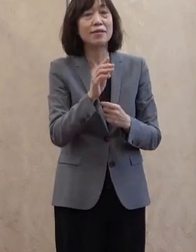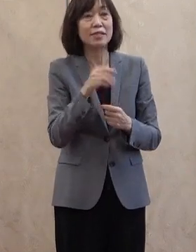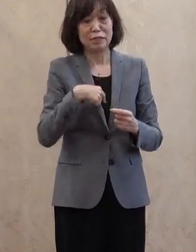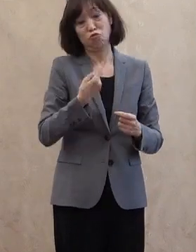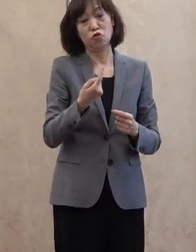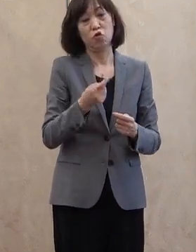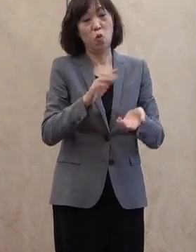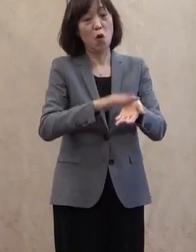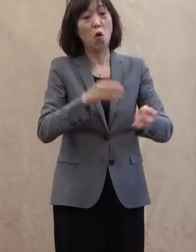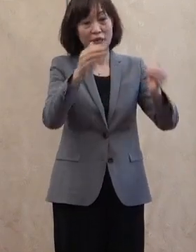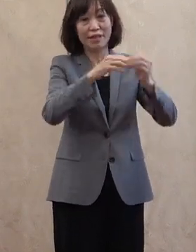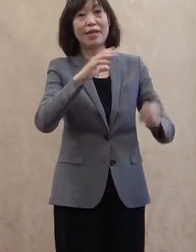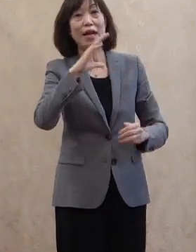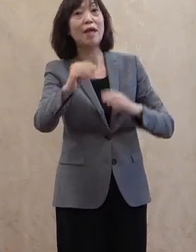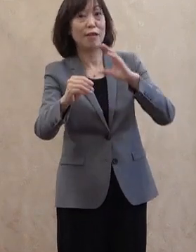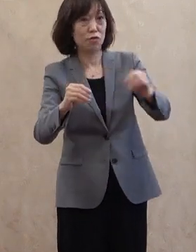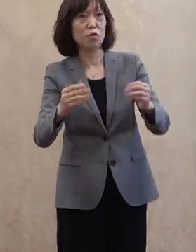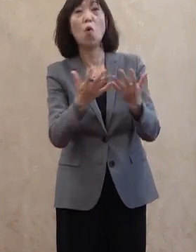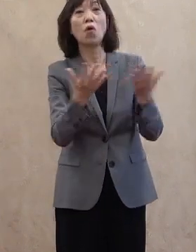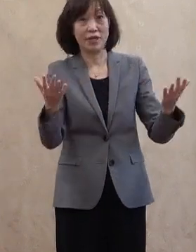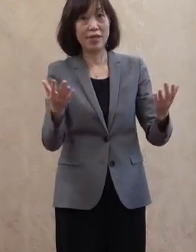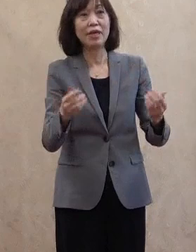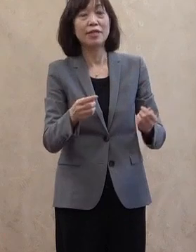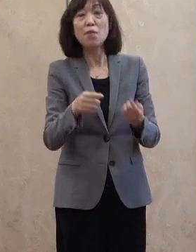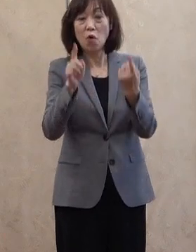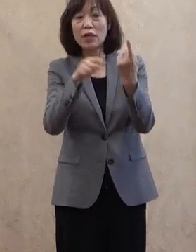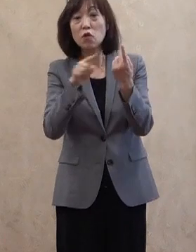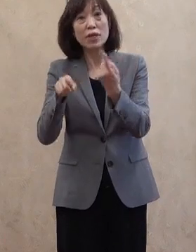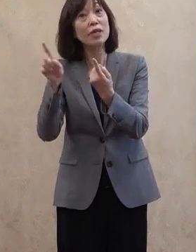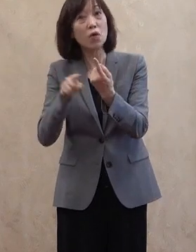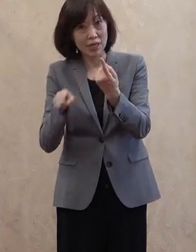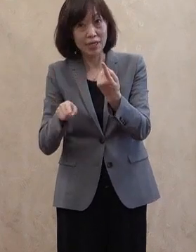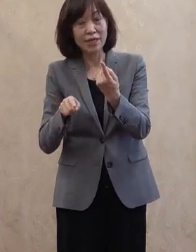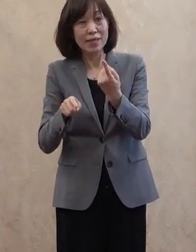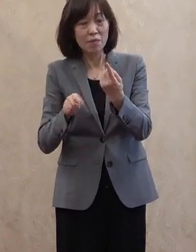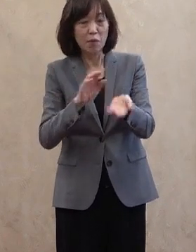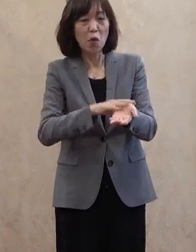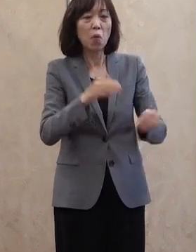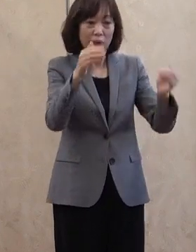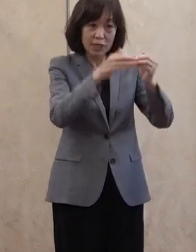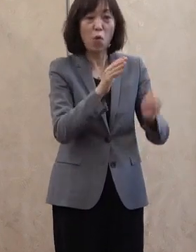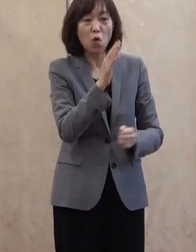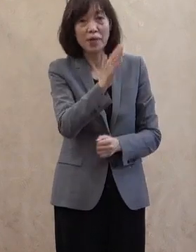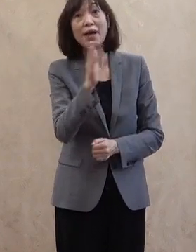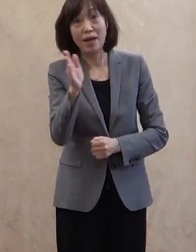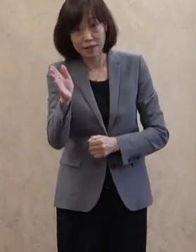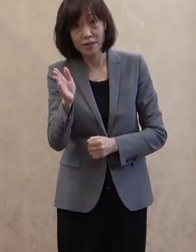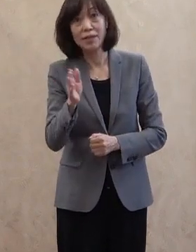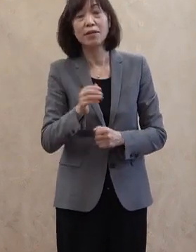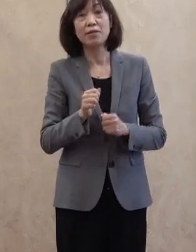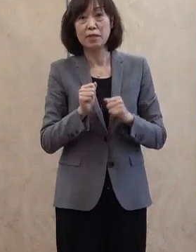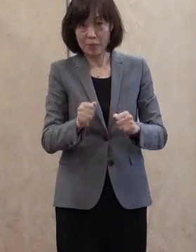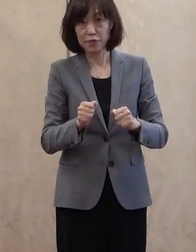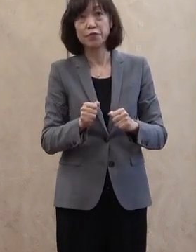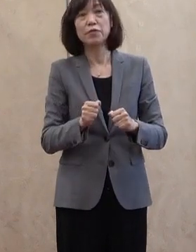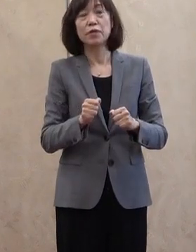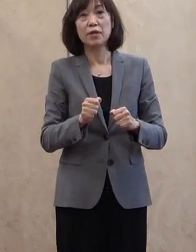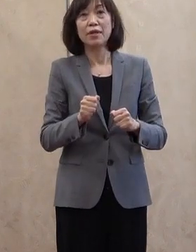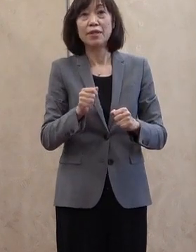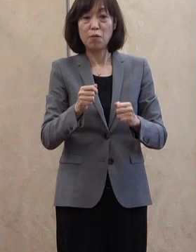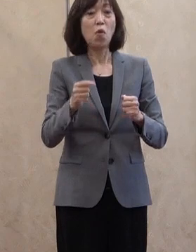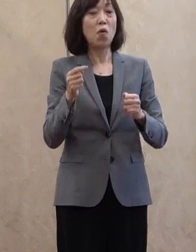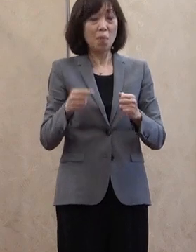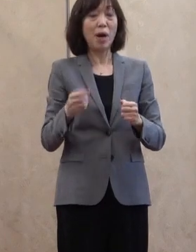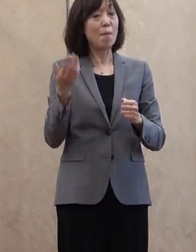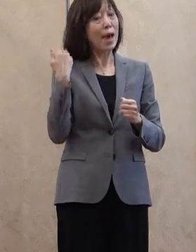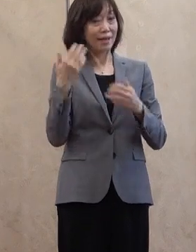られている方が非常に多いわけですけれども、そこはお一人お一人にも、またその個別の病院にもお願いをして、もうすでに経験者でも